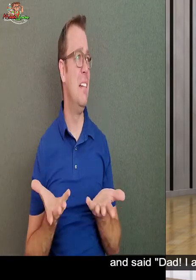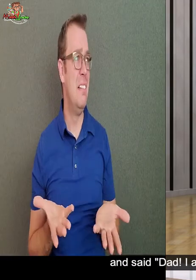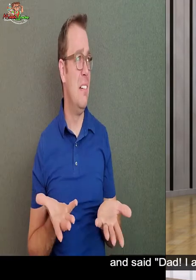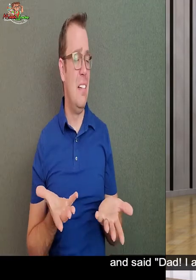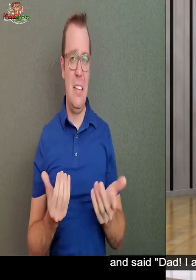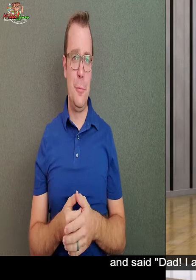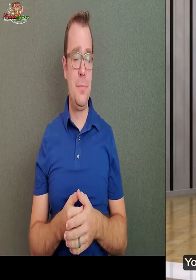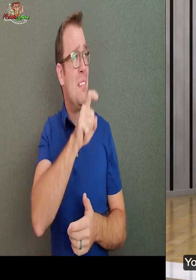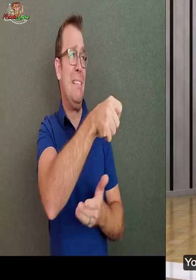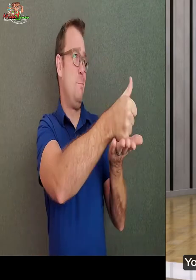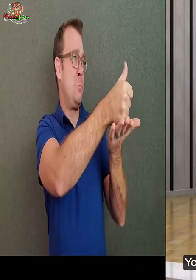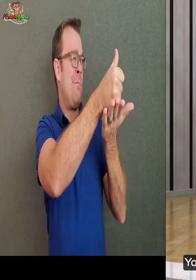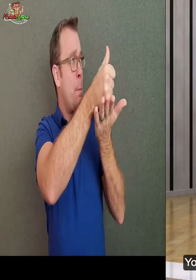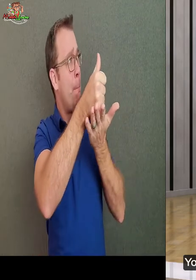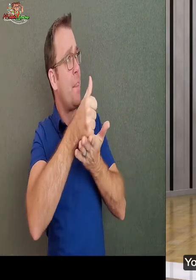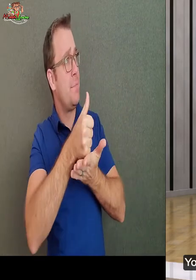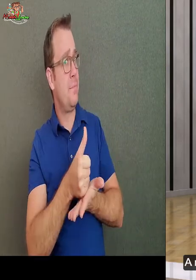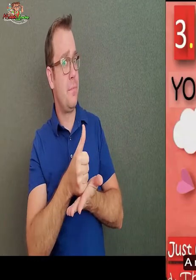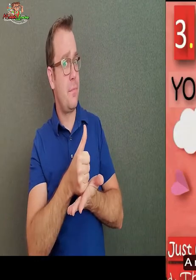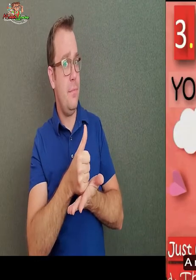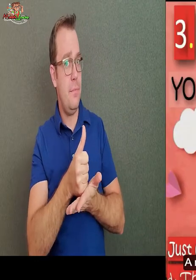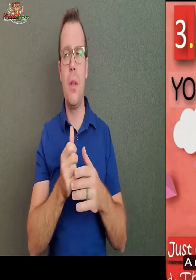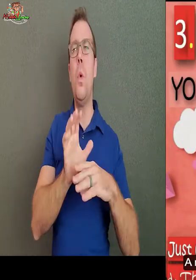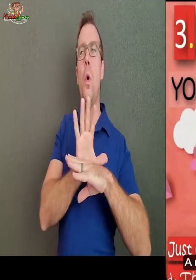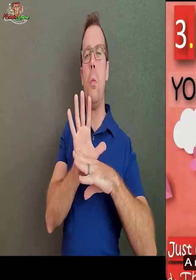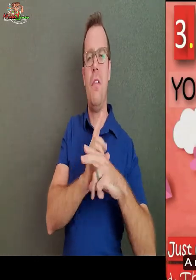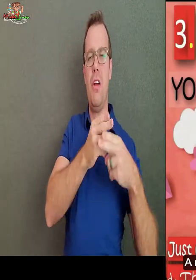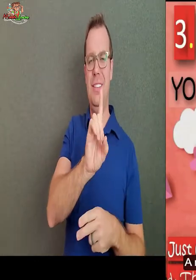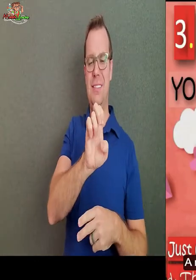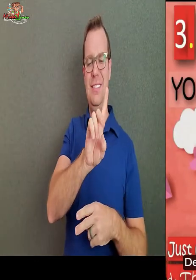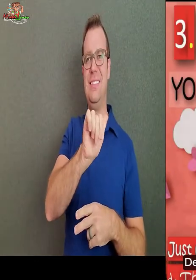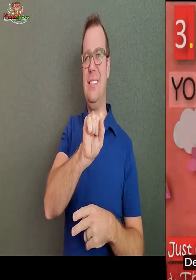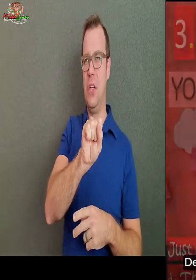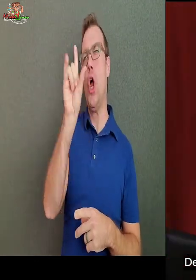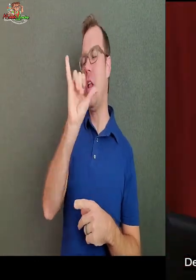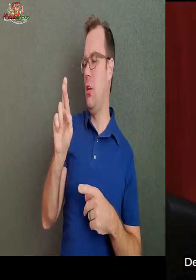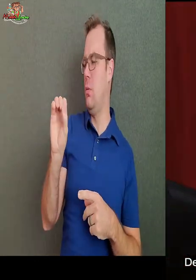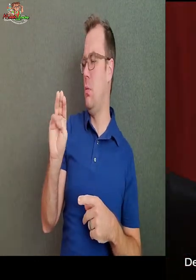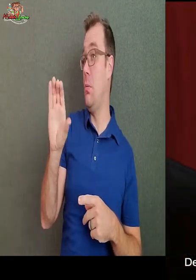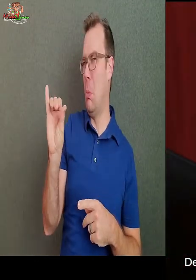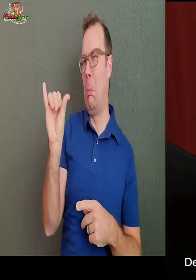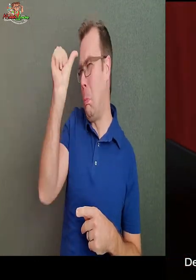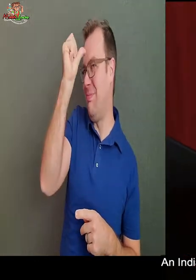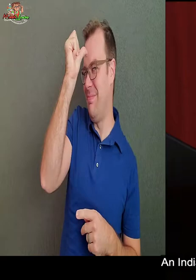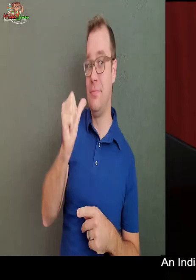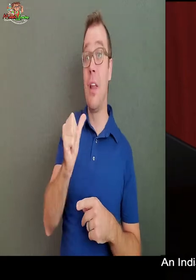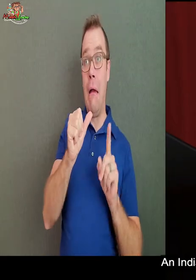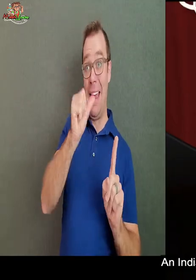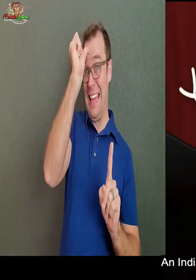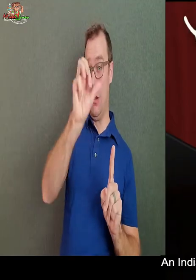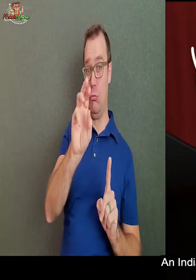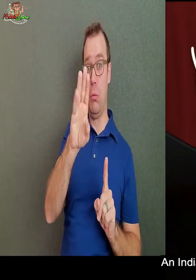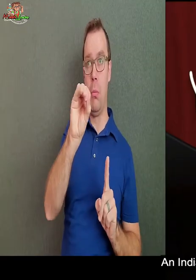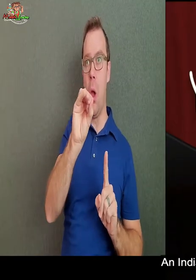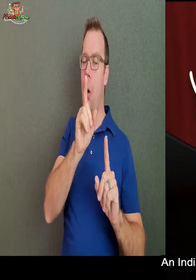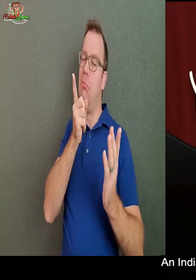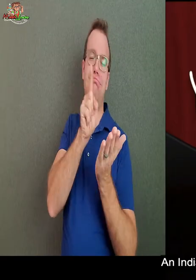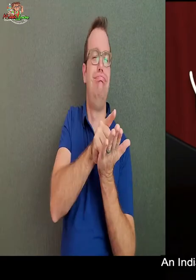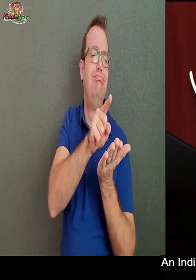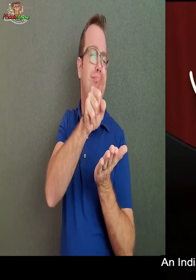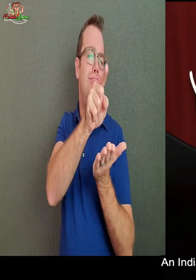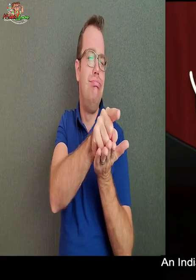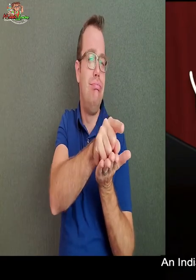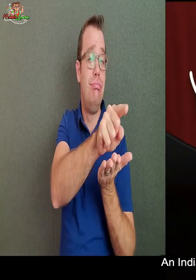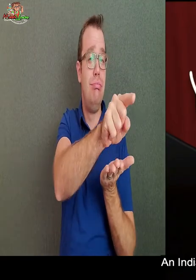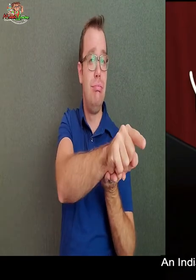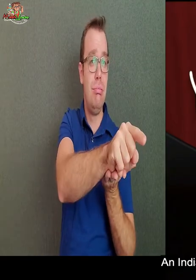एट ऑल. सो आपको मेरी हेल्प करनी होगी. मूवी कॉल्ड देवदास. देवदास इज इंडियन रोमियो. इंडियन रोमियो इज लाइक हु फॉल्स इन लव एंड ऑल